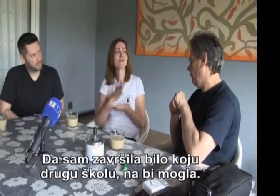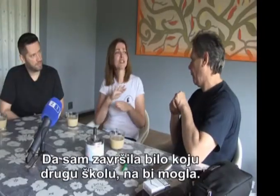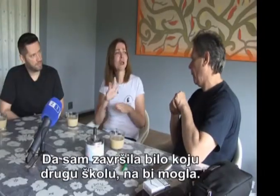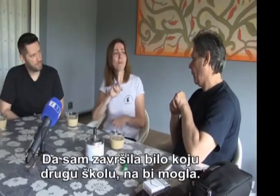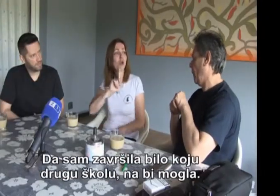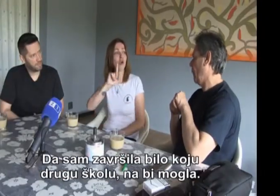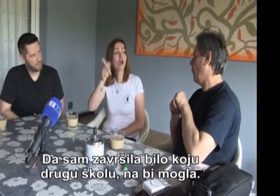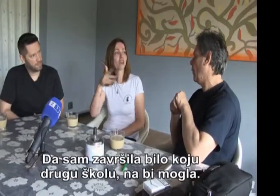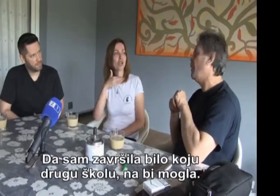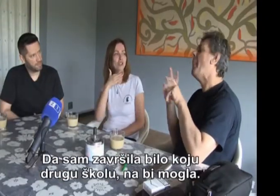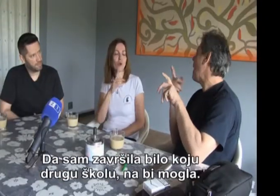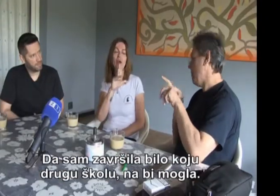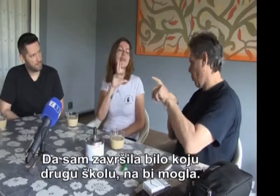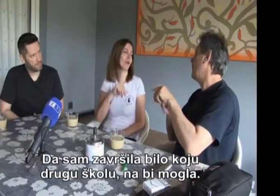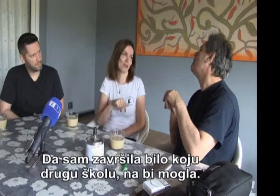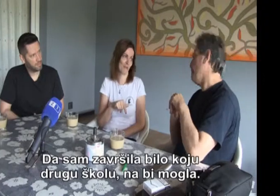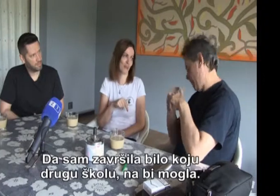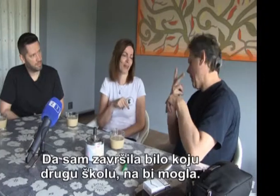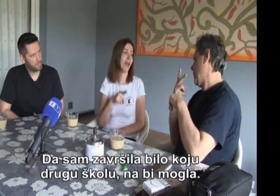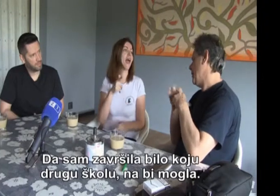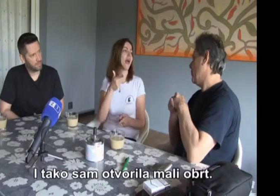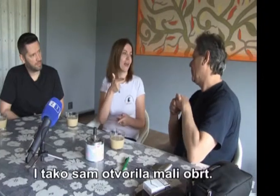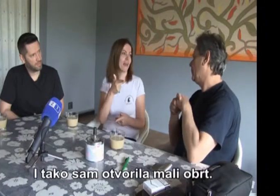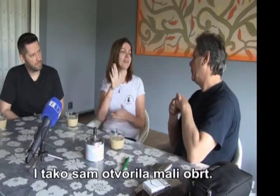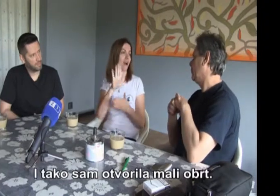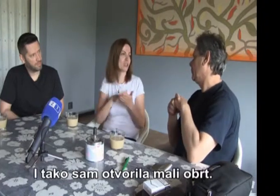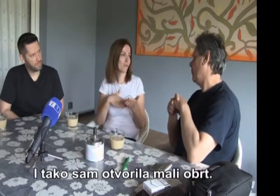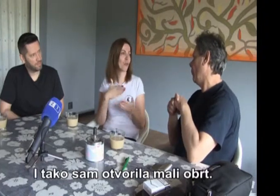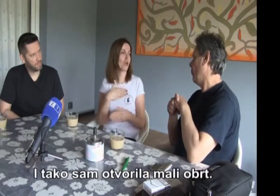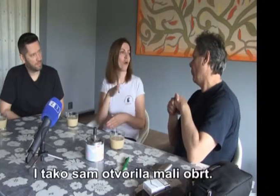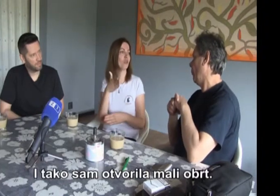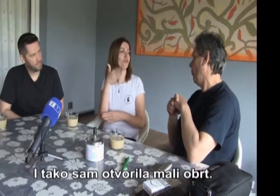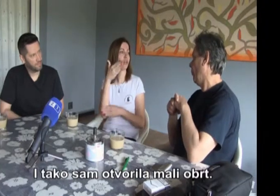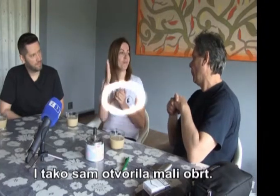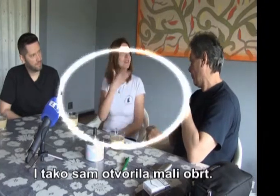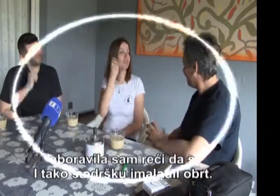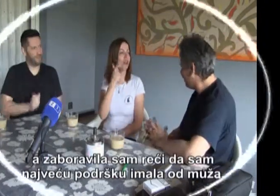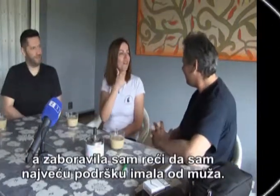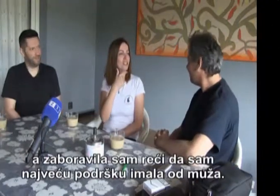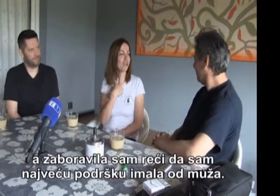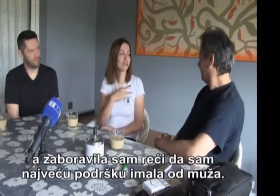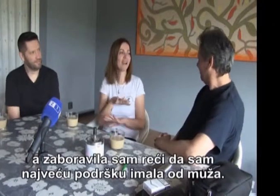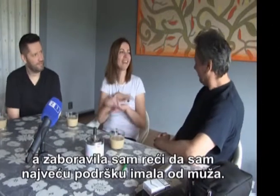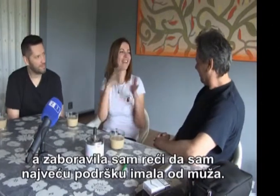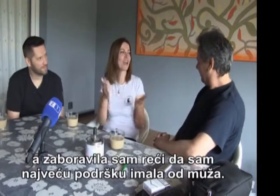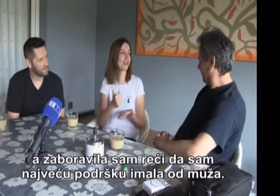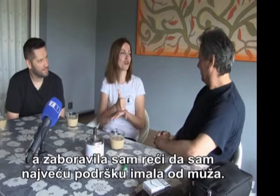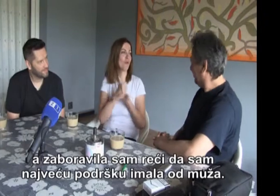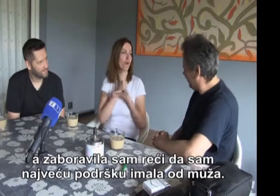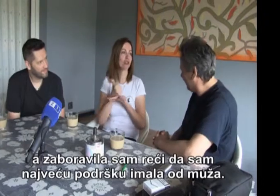se prošla bilo koja druga nekih mogla. E, tako sam pošla otvoriti mala vrata, ja sam imala najveću